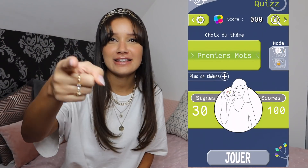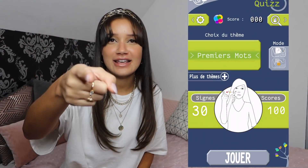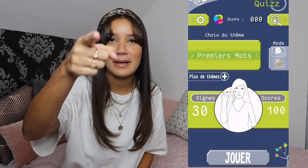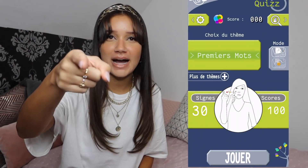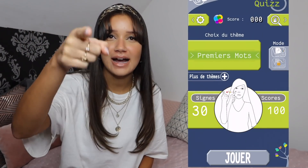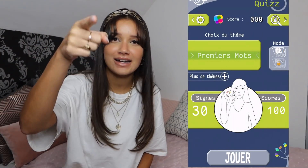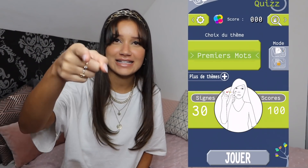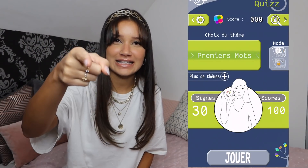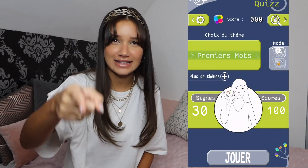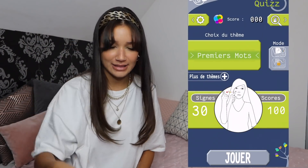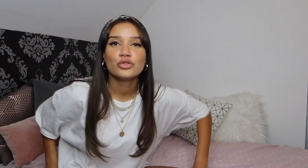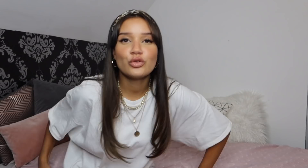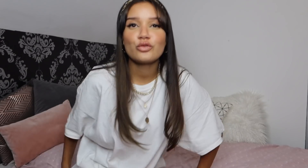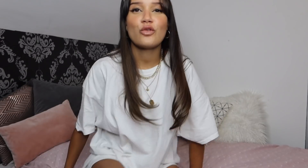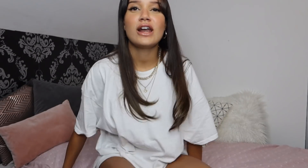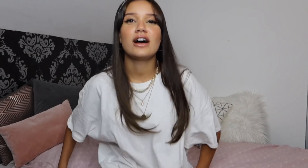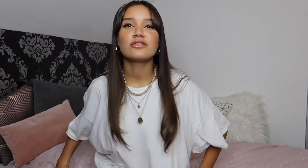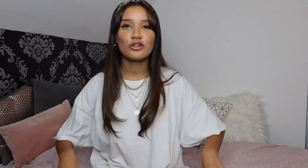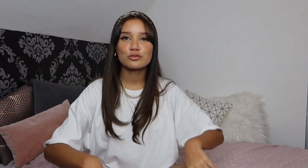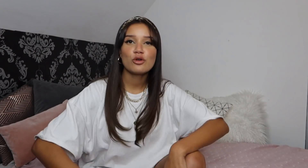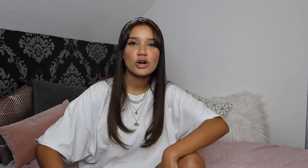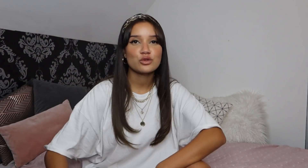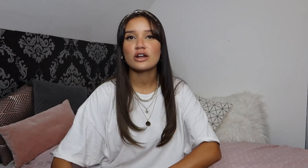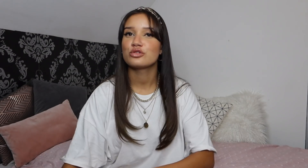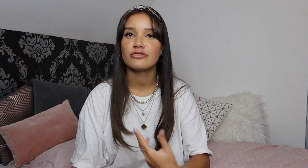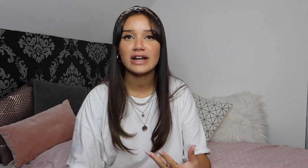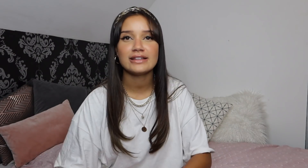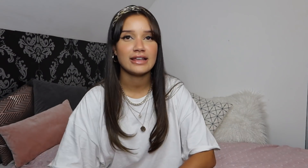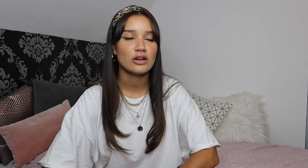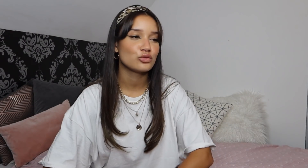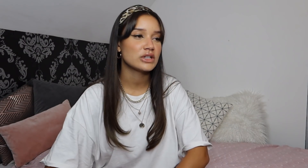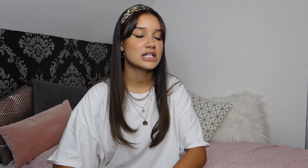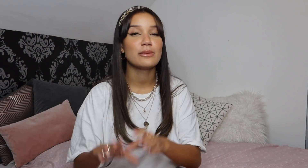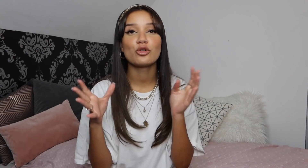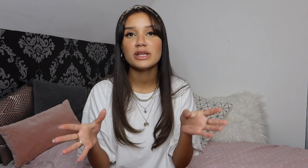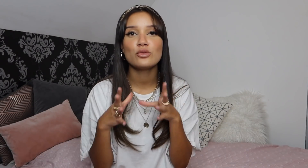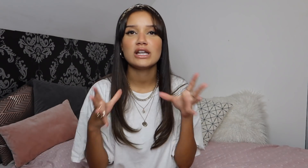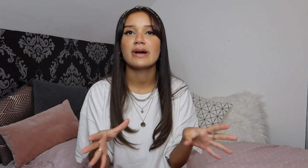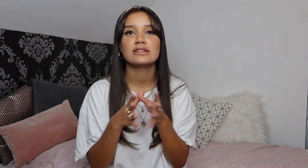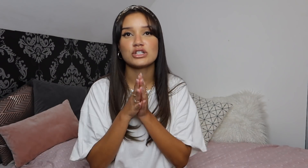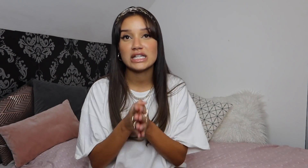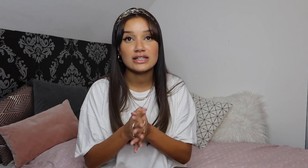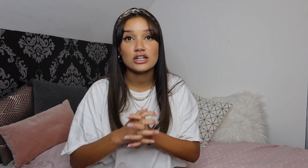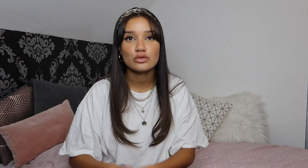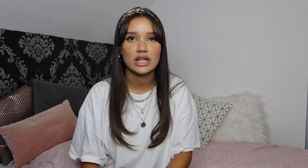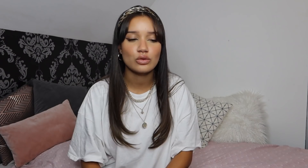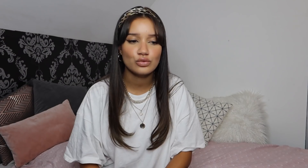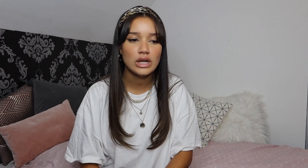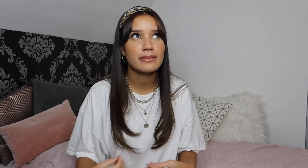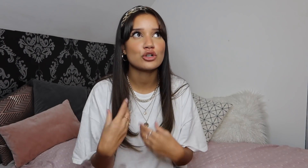validée par la street. Donc voilà, franchement, moi je crois que je suis validée. En tout cas, je l'ai promis premiers mots, les bases, je les ai, je trouve ça trop cool. Même quand je